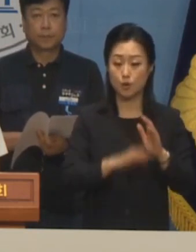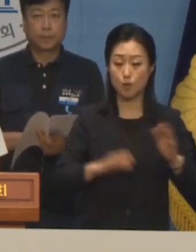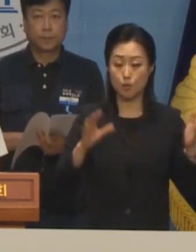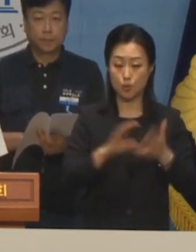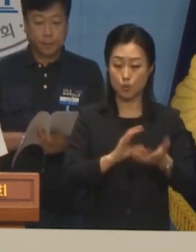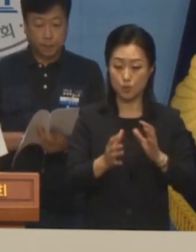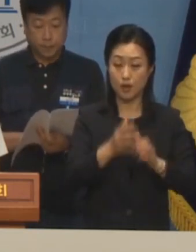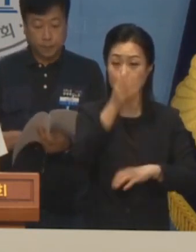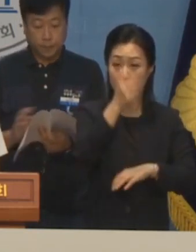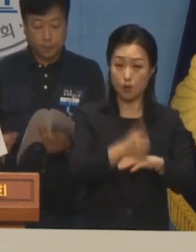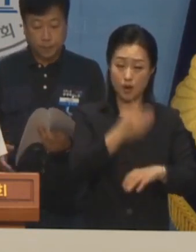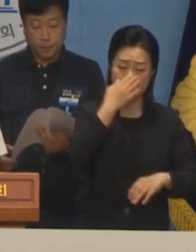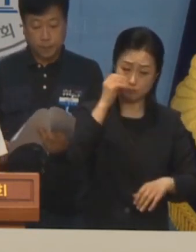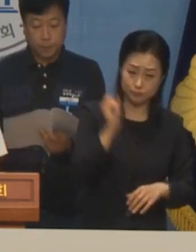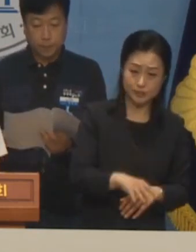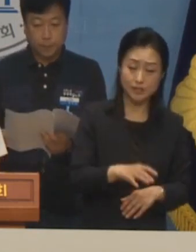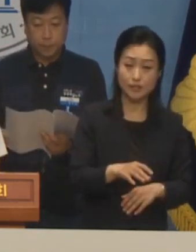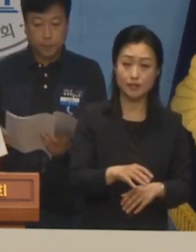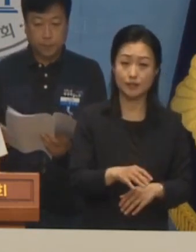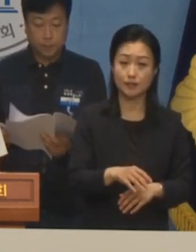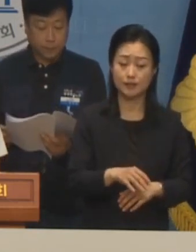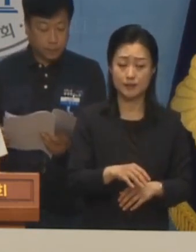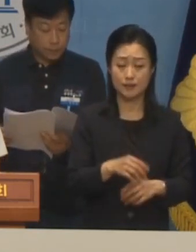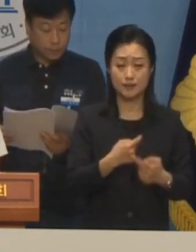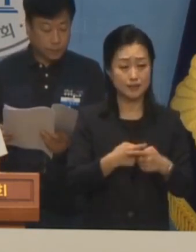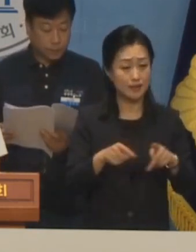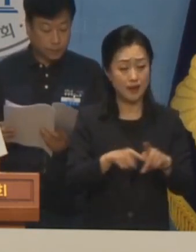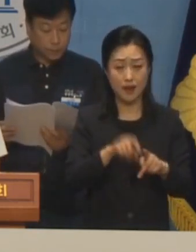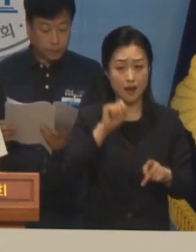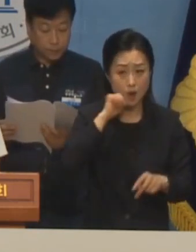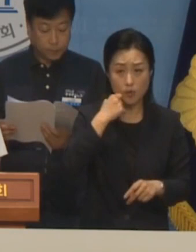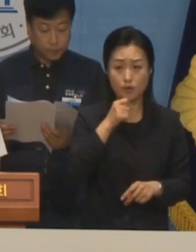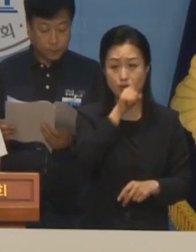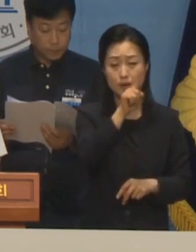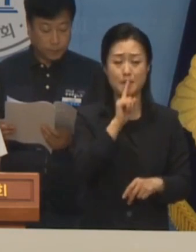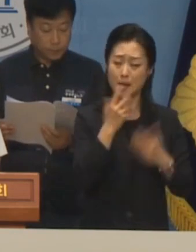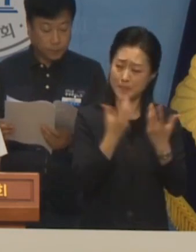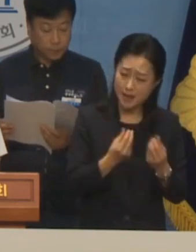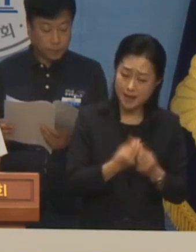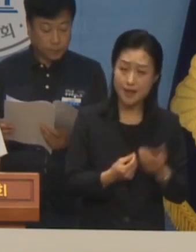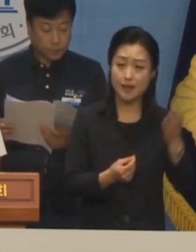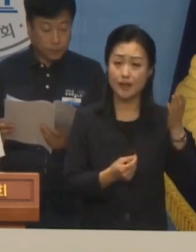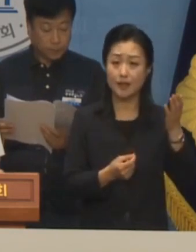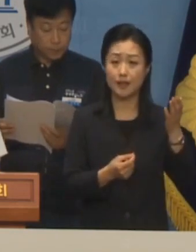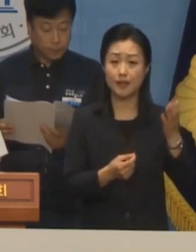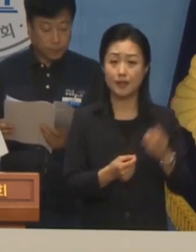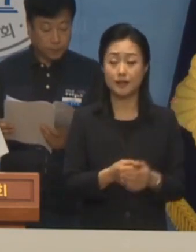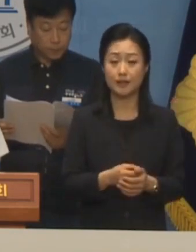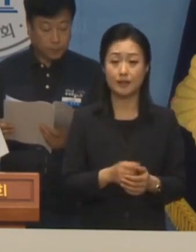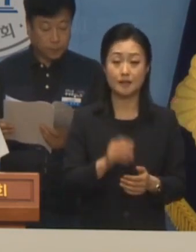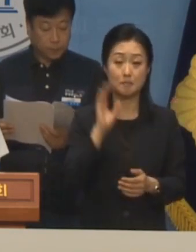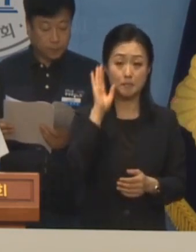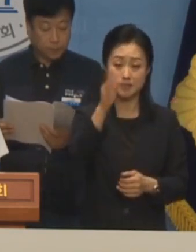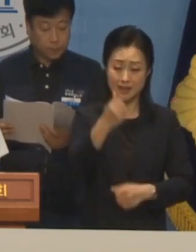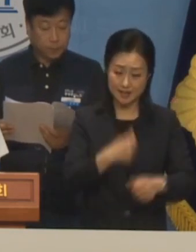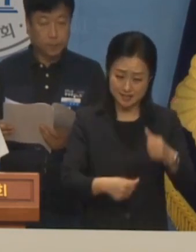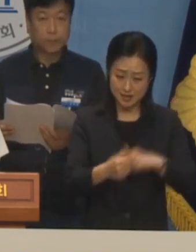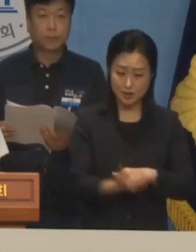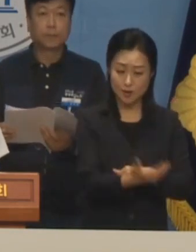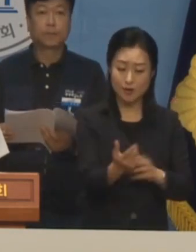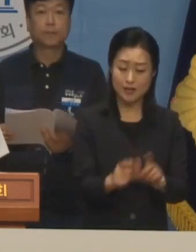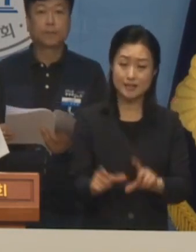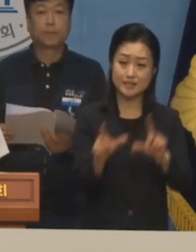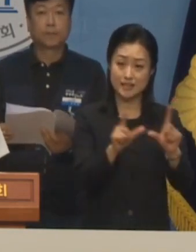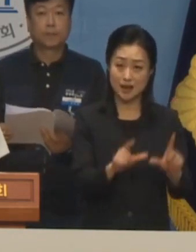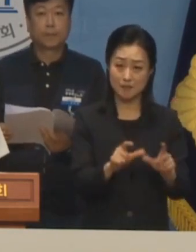공론화위원회의 논의 결과를 무시하는 납득할 수 없는 어려운 핑계로 현 세대보다는 미래 세대의 삶의